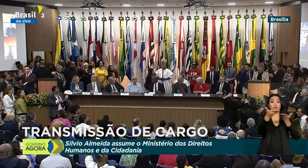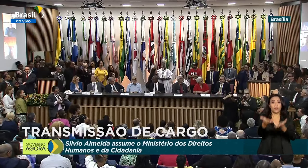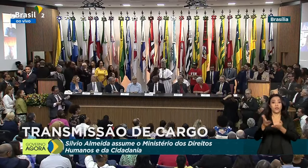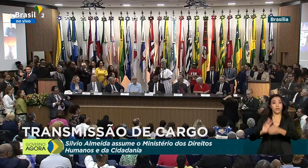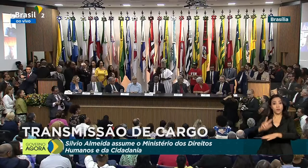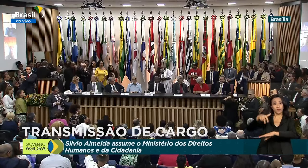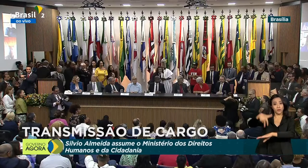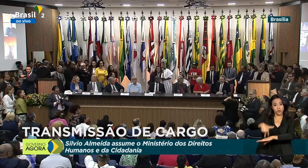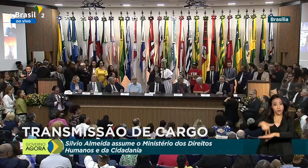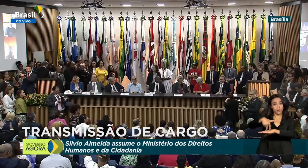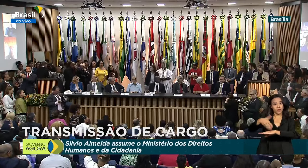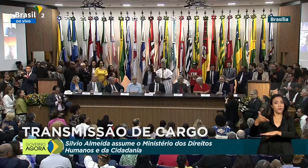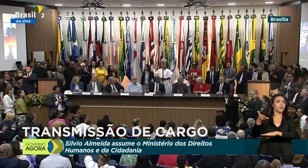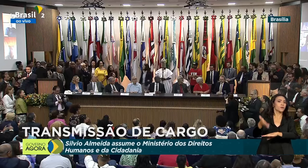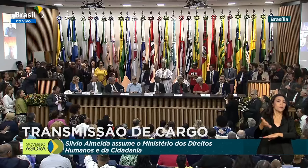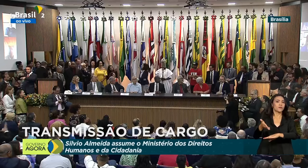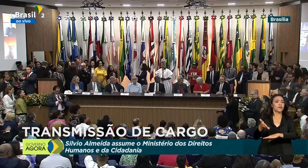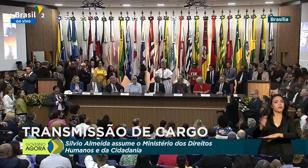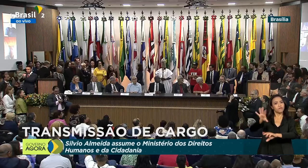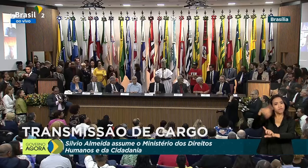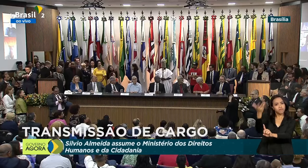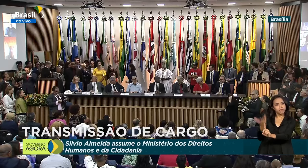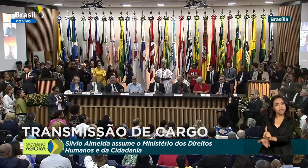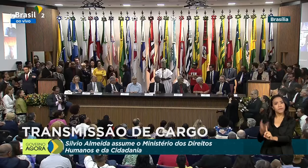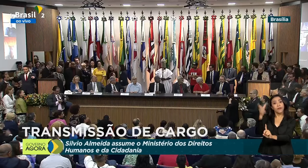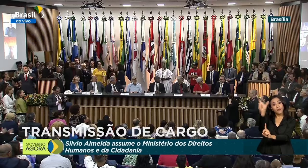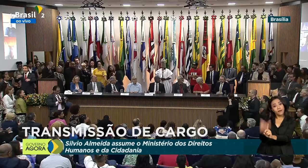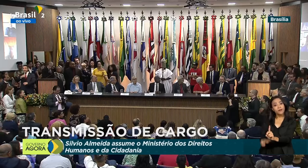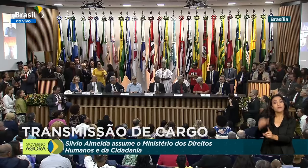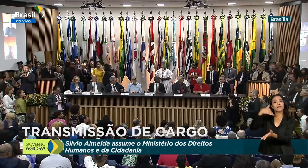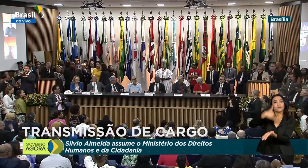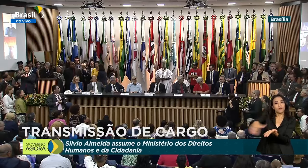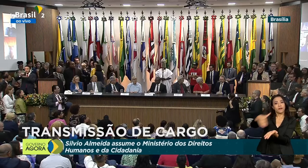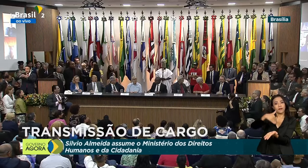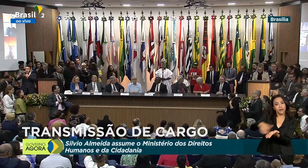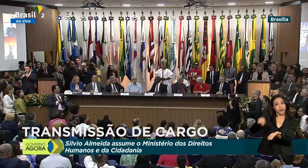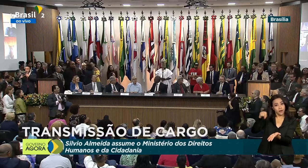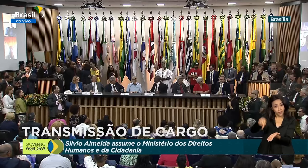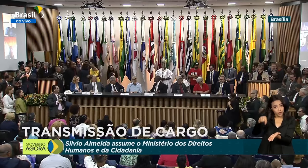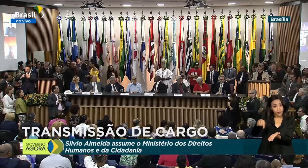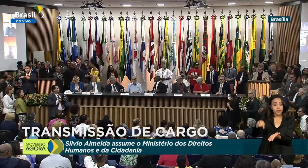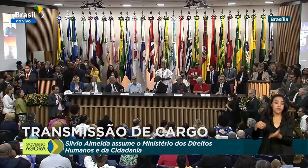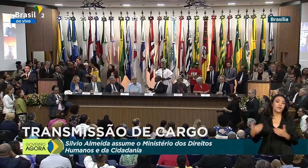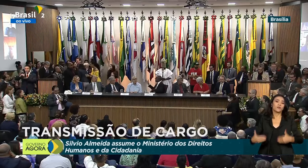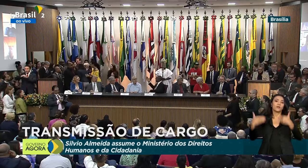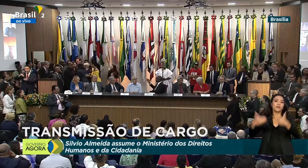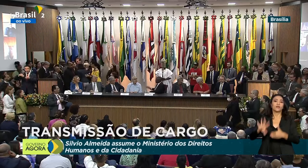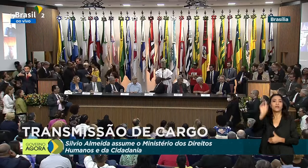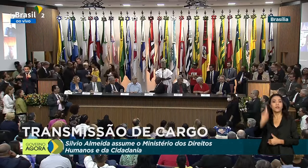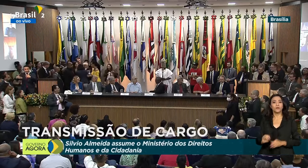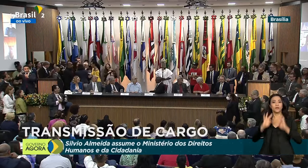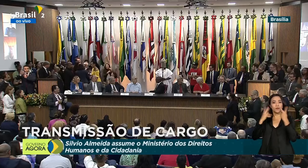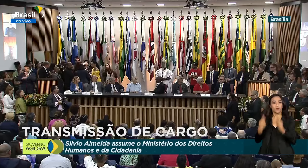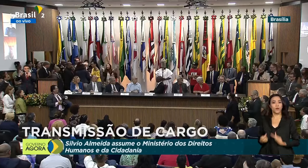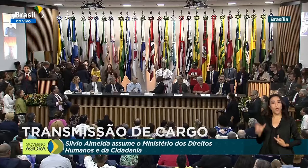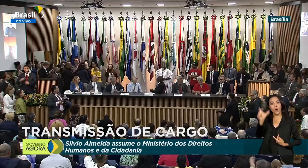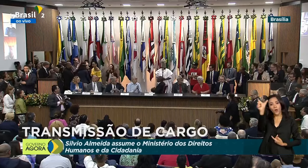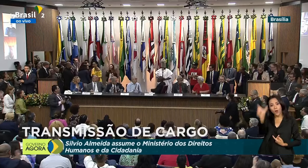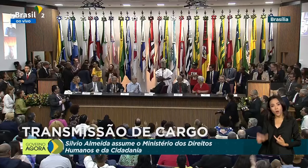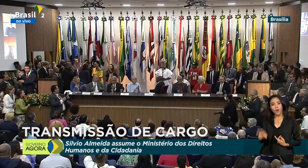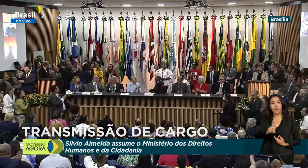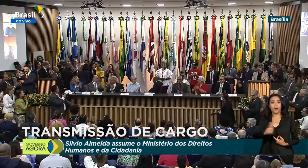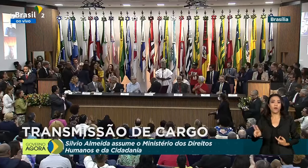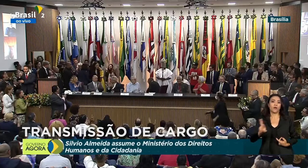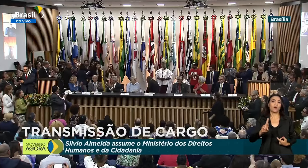posicionar atrás do dispositivo de honra a secretária executiva do Ministério dos Direitos Humanos Rita Cristina de